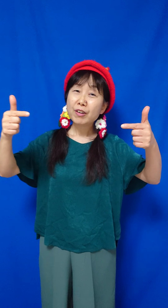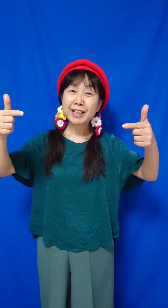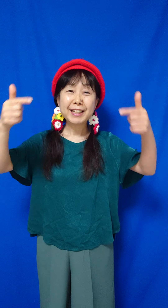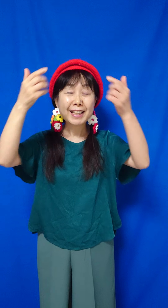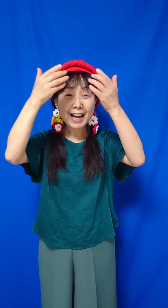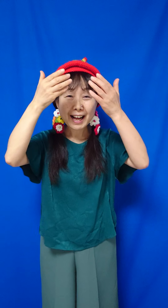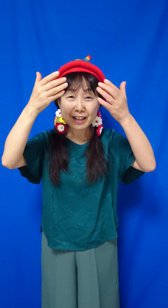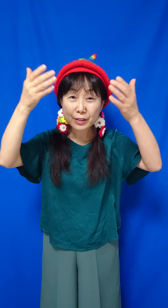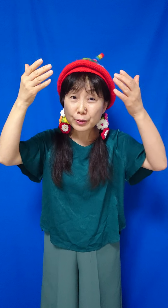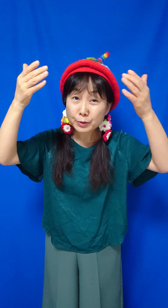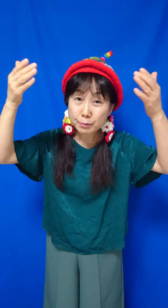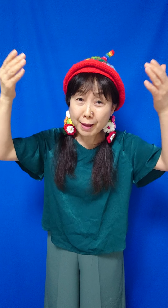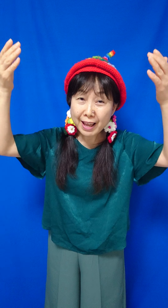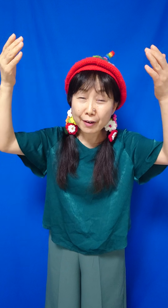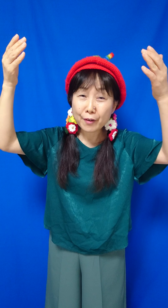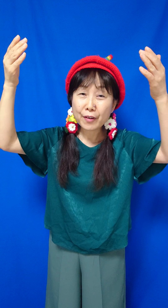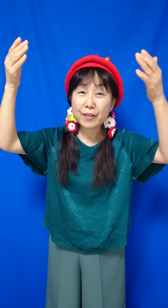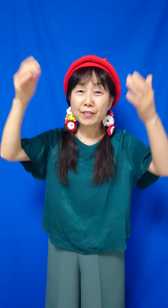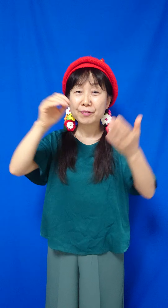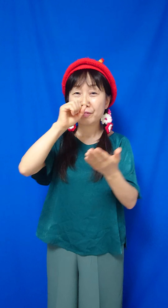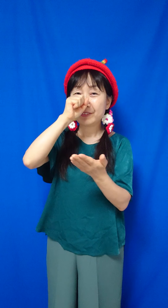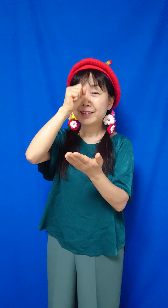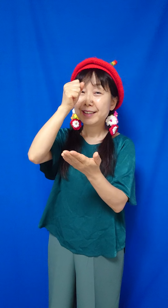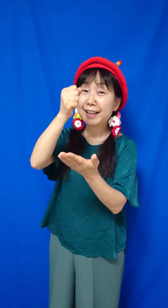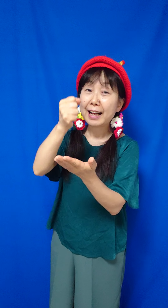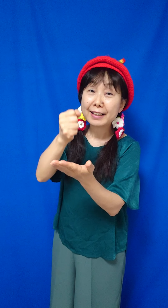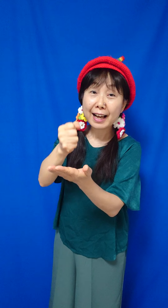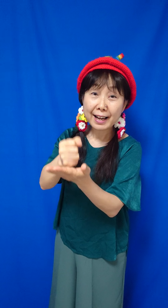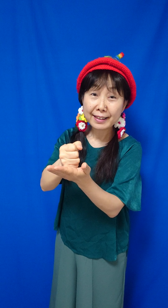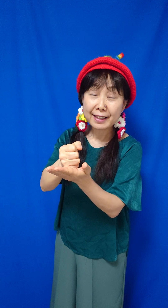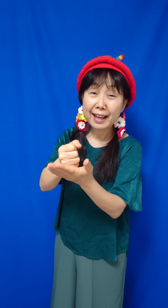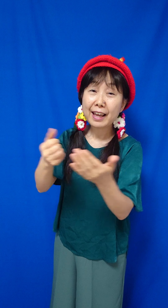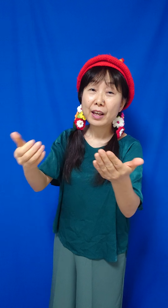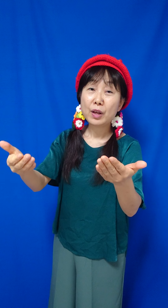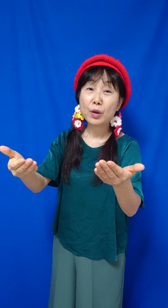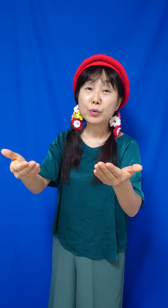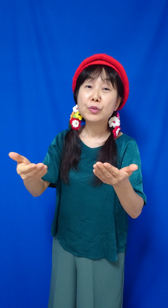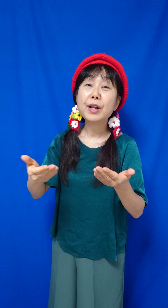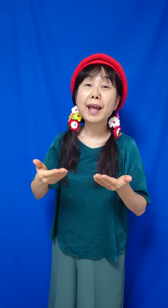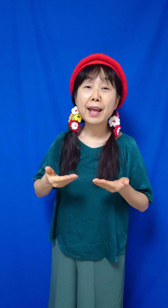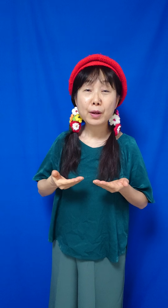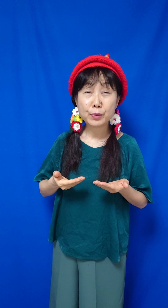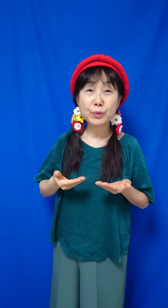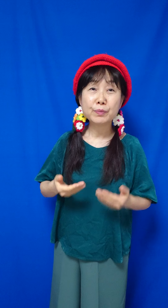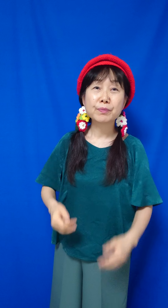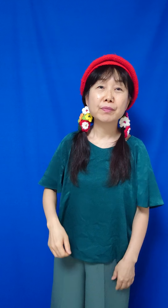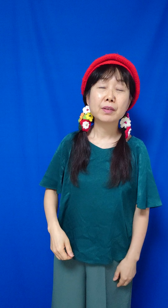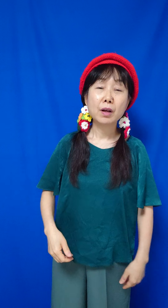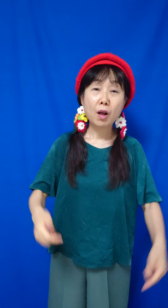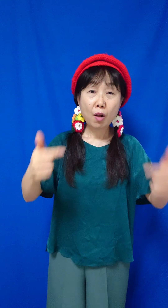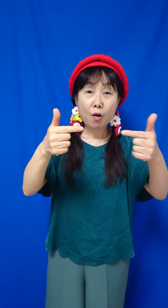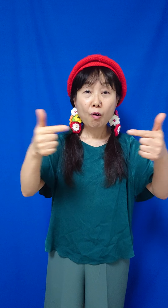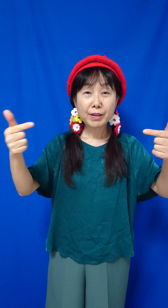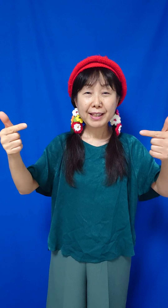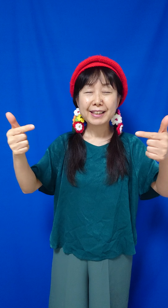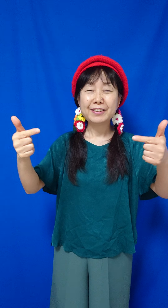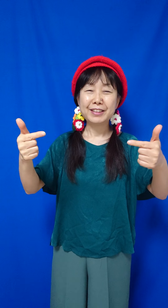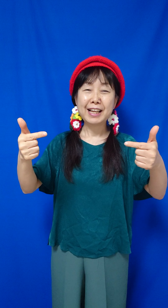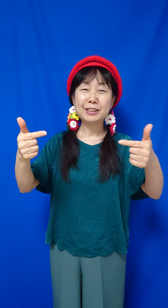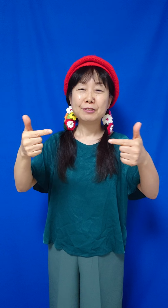きな夢を叶えてくれる。大きいっていうね、手話